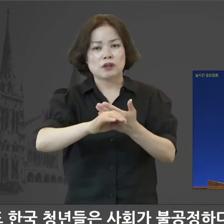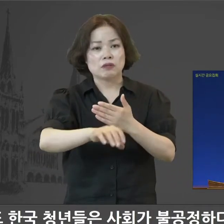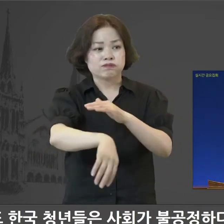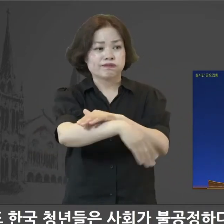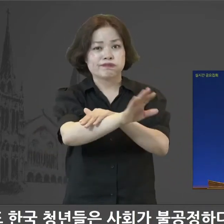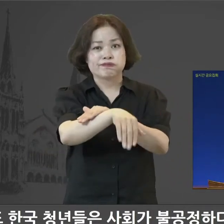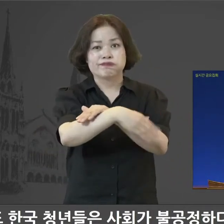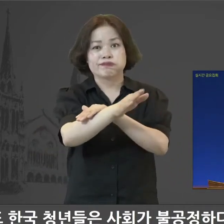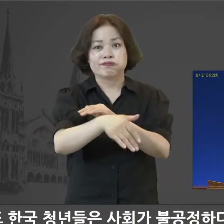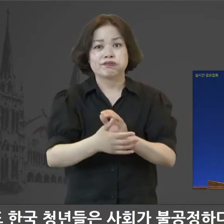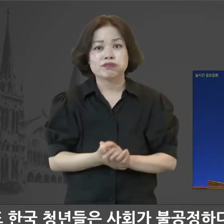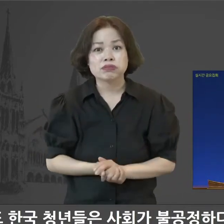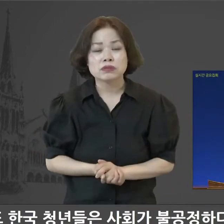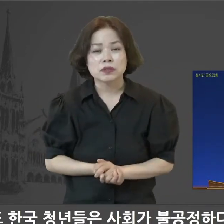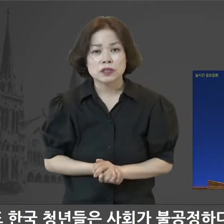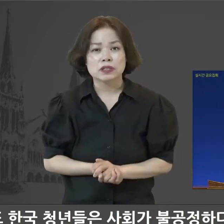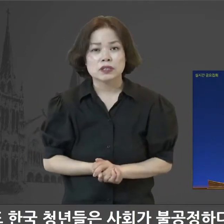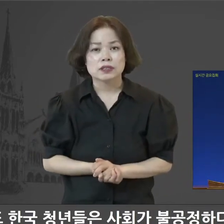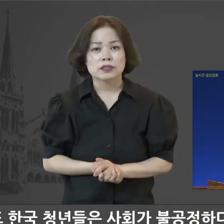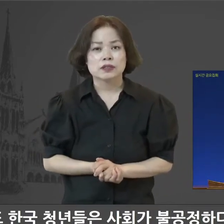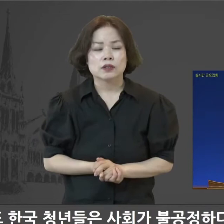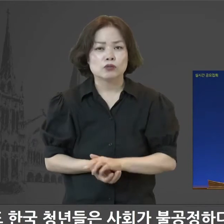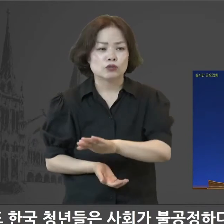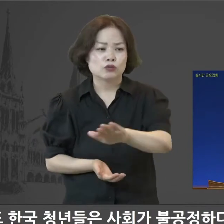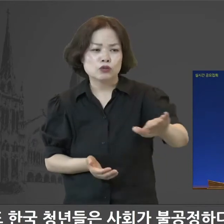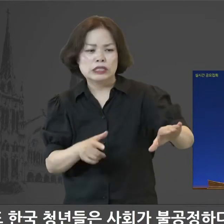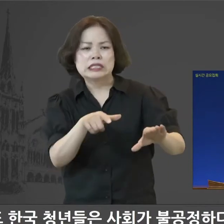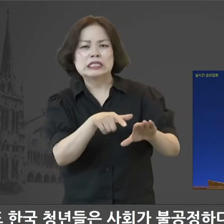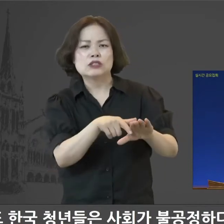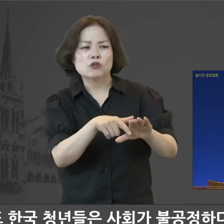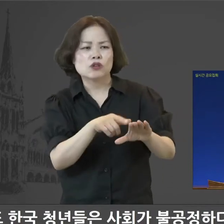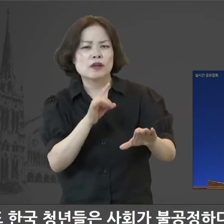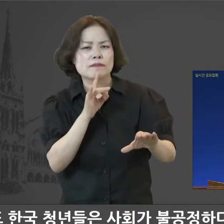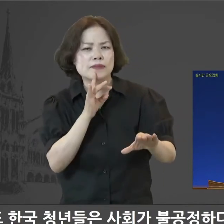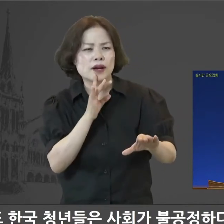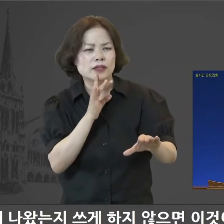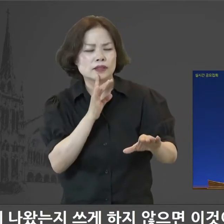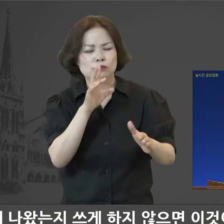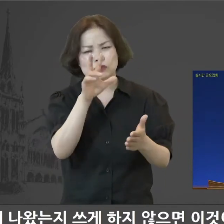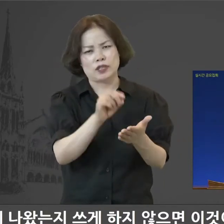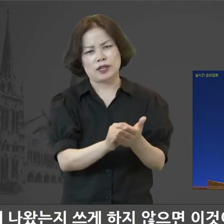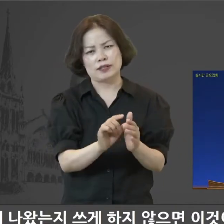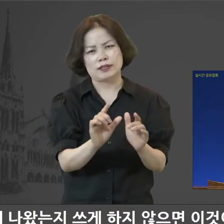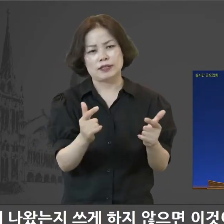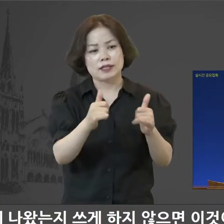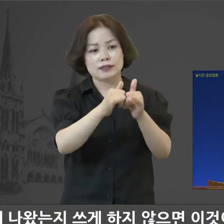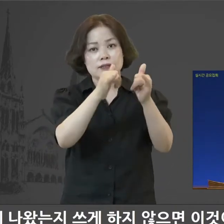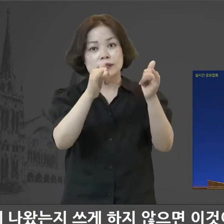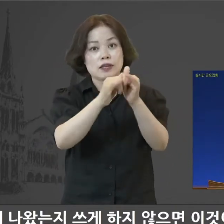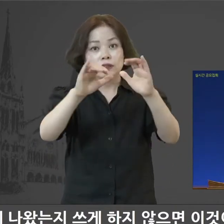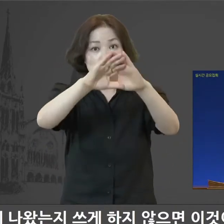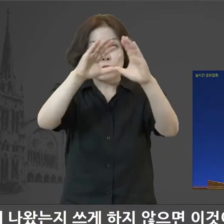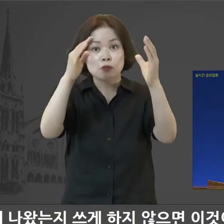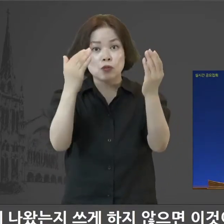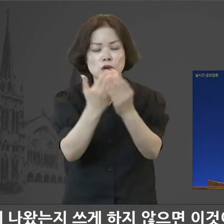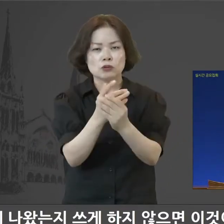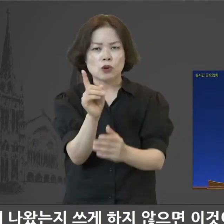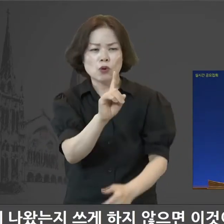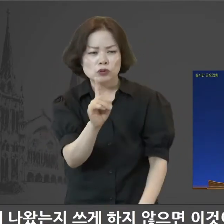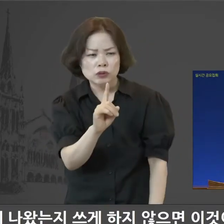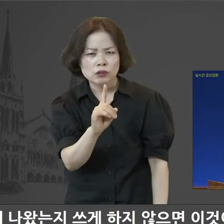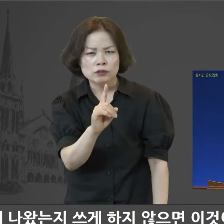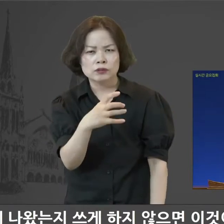됩니다. 그래서 제가 우리 기독교에만 해당되는 문제가 아니라 사회 전반에 어떤